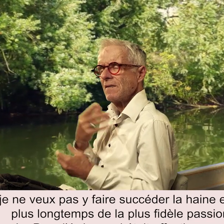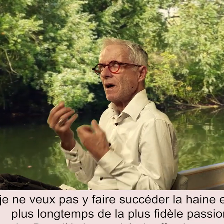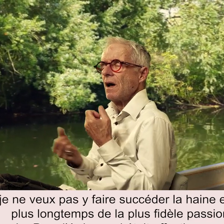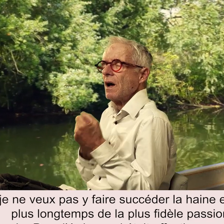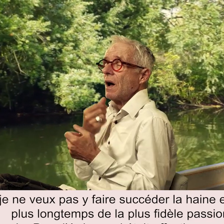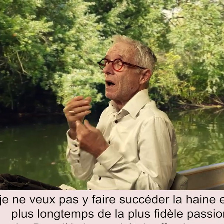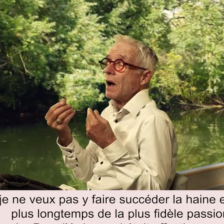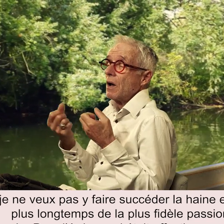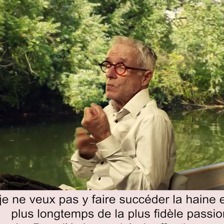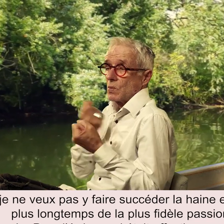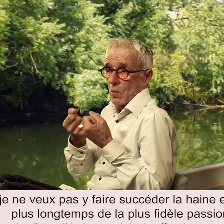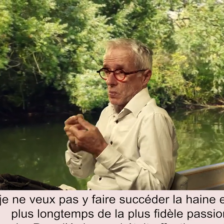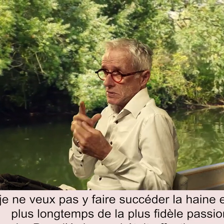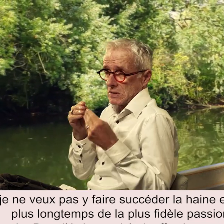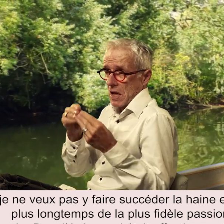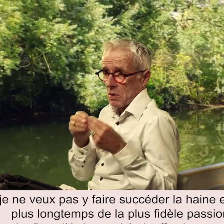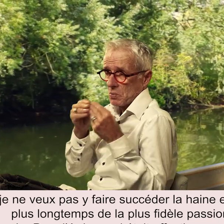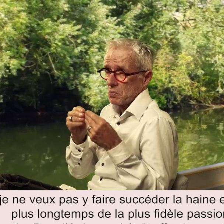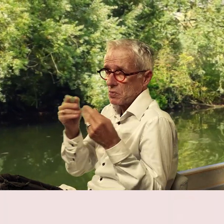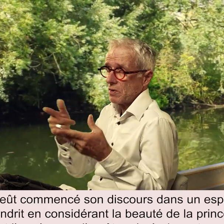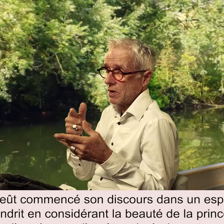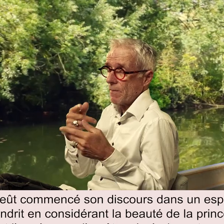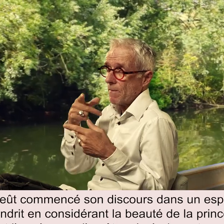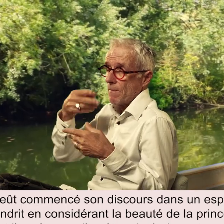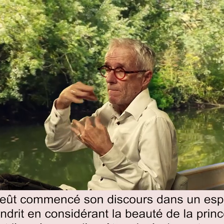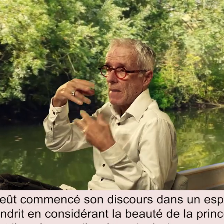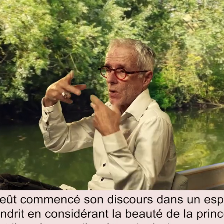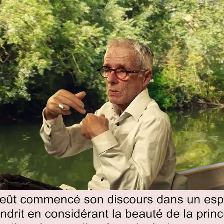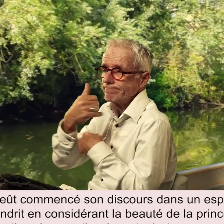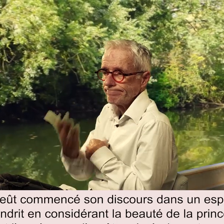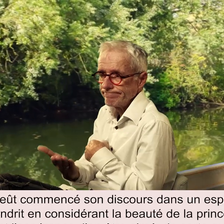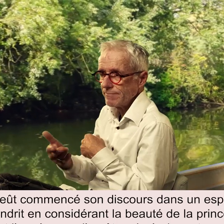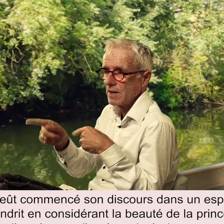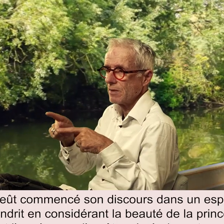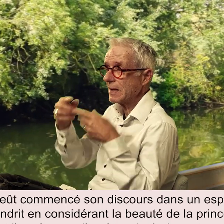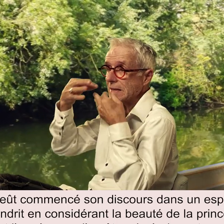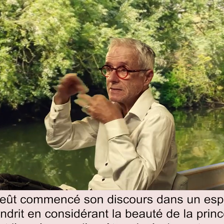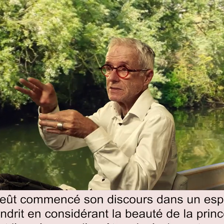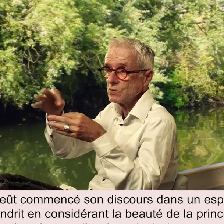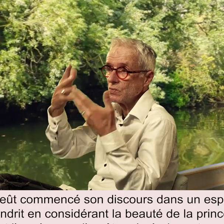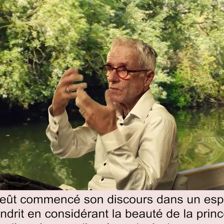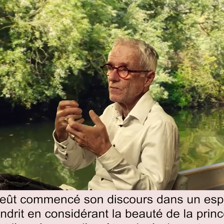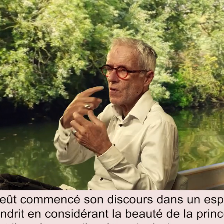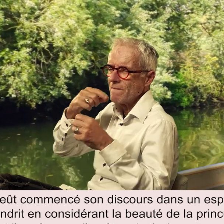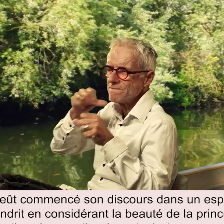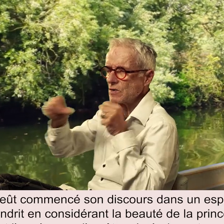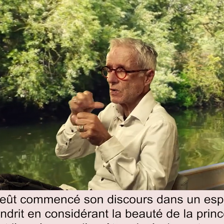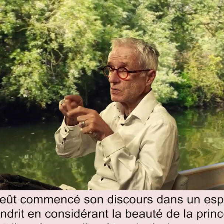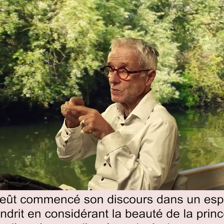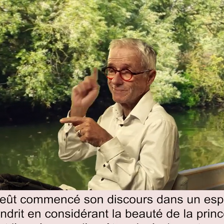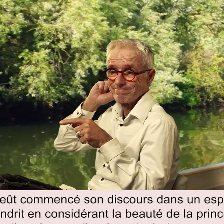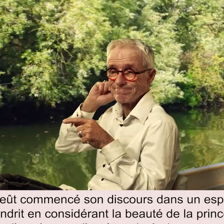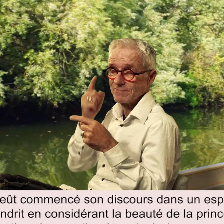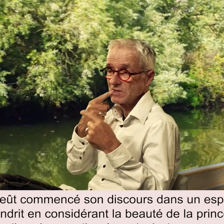douleur, put à peine achever ses paroles et, quoiqu'il eût commencé son discours dans un esprit de dépit et de vengeance,